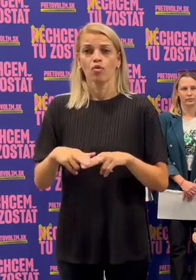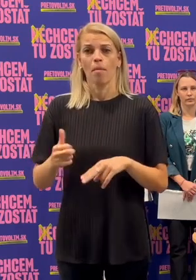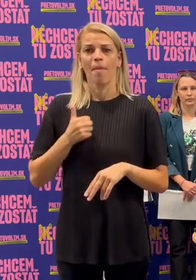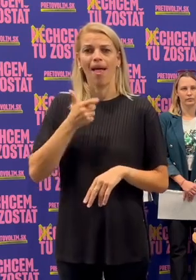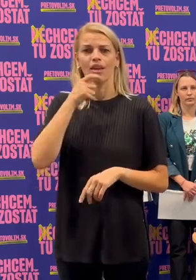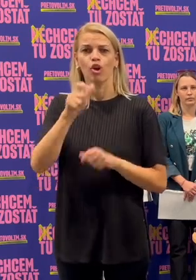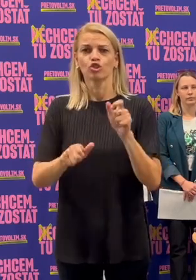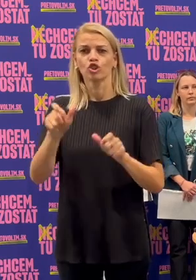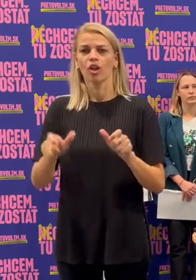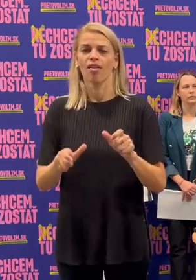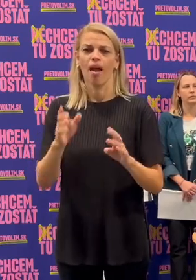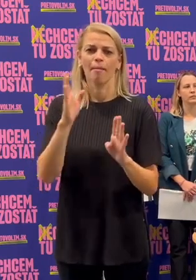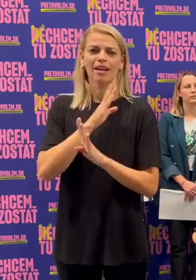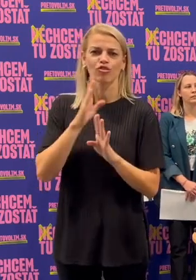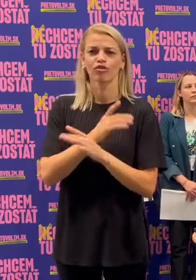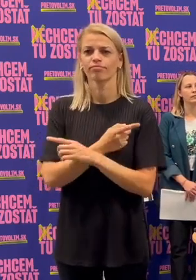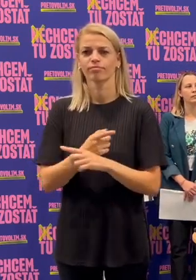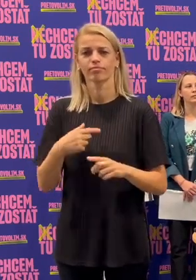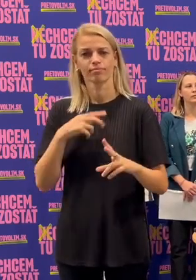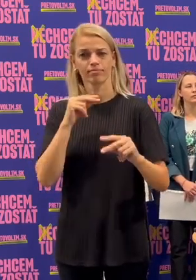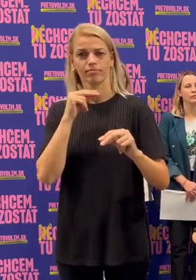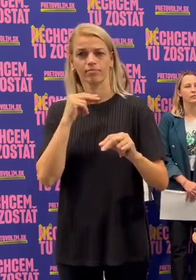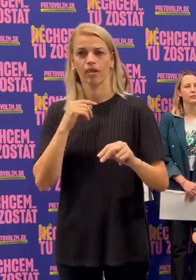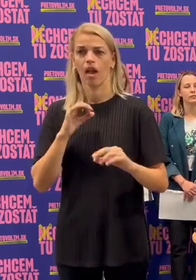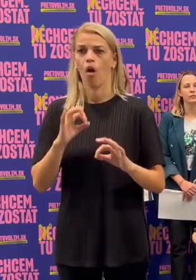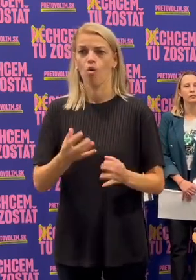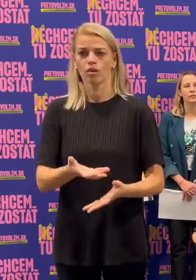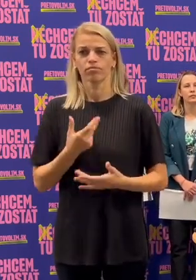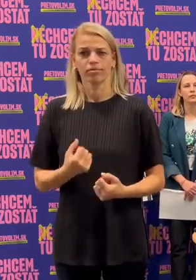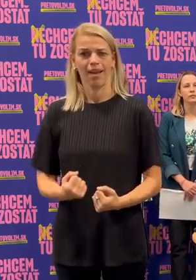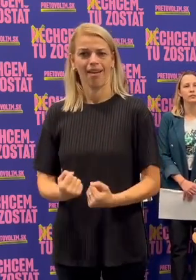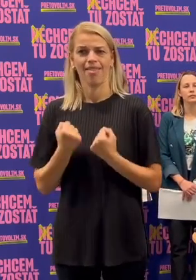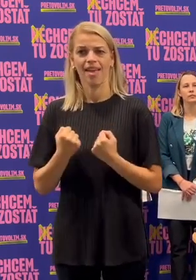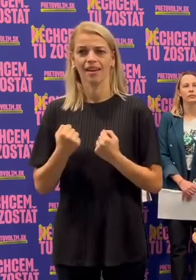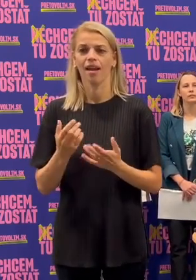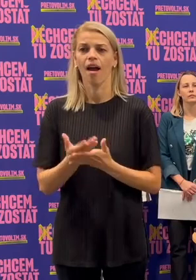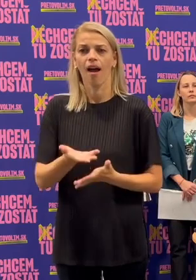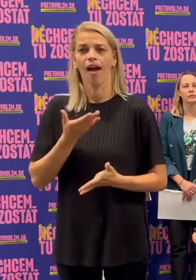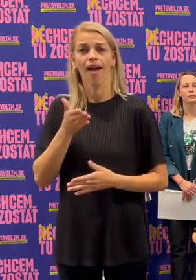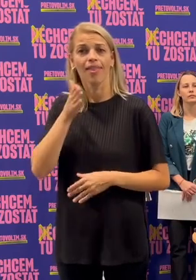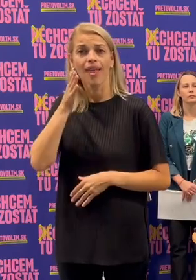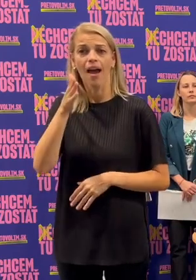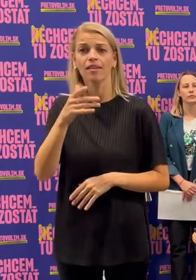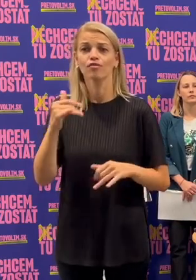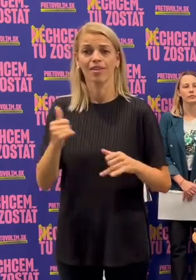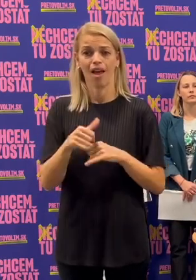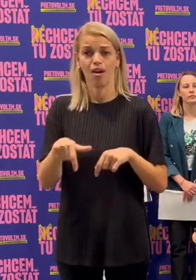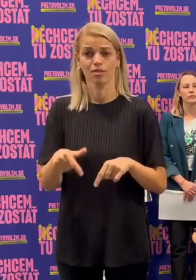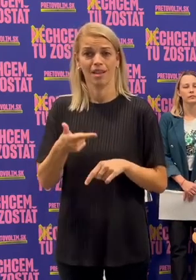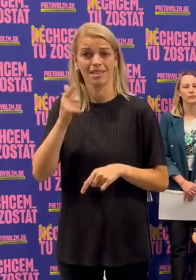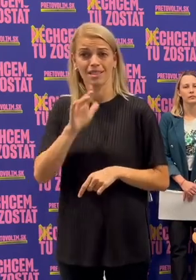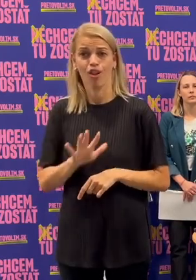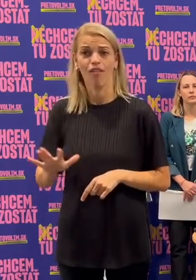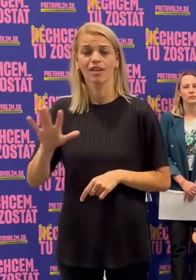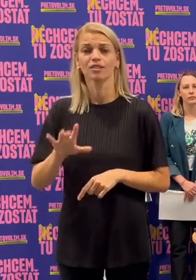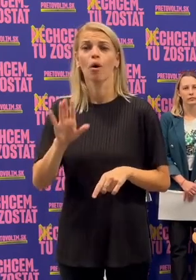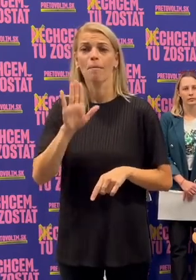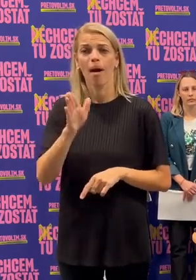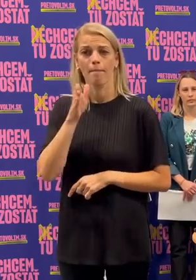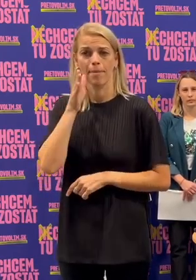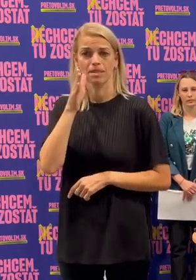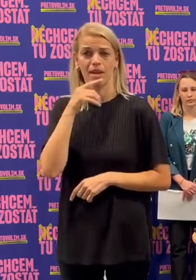Košičanmi, s mladými Prešovčankami a zrazu ste naplnení entuziasmom a nejakou tou nádejou, že naozaj táto krajina má svoju